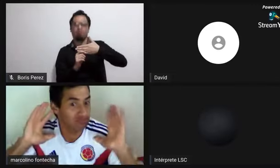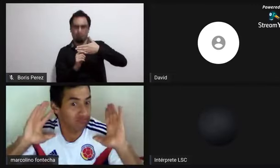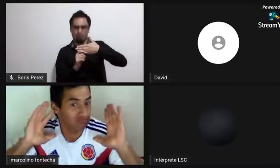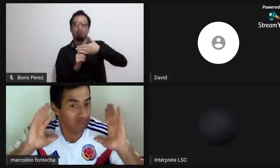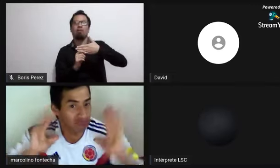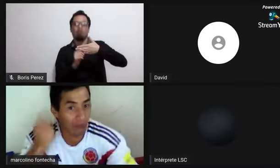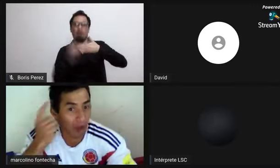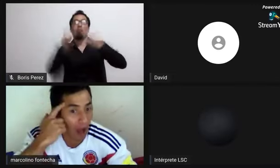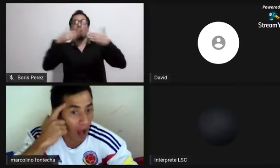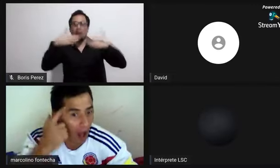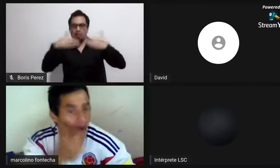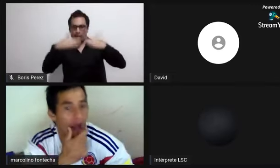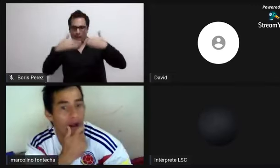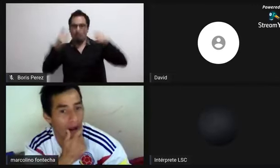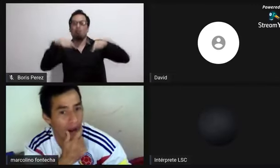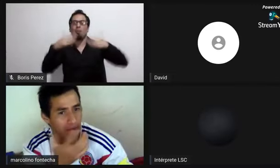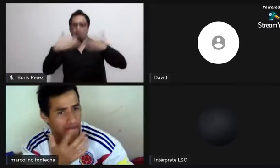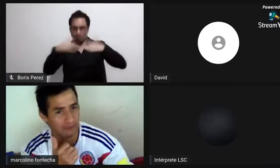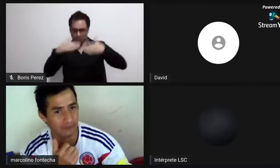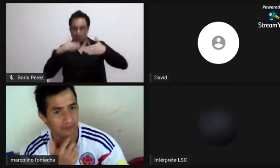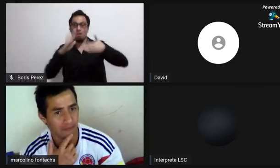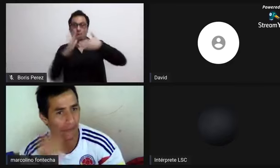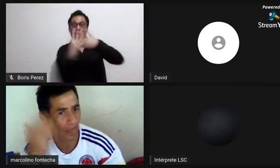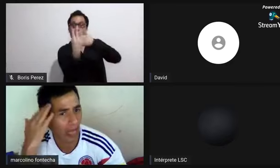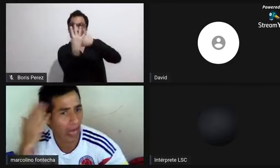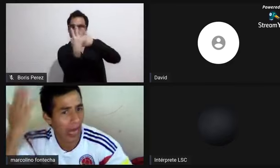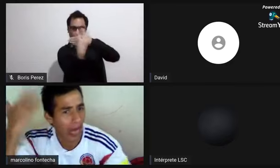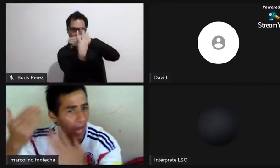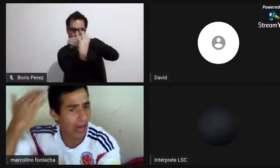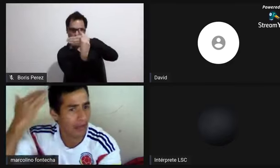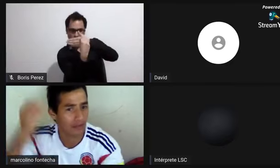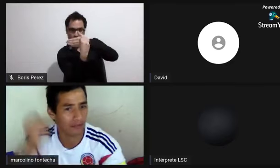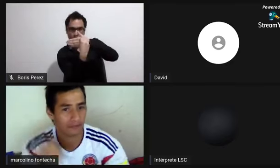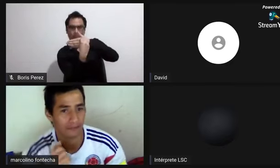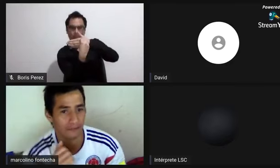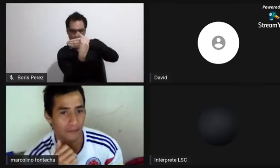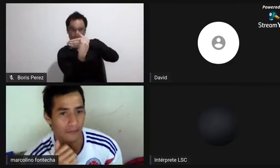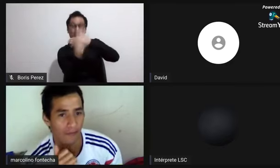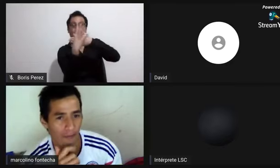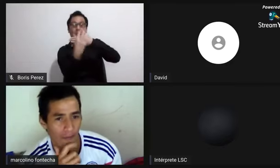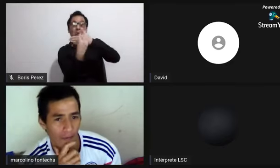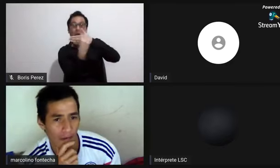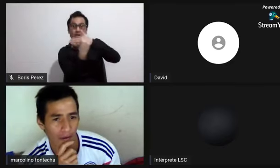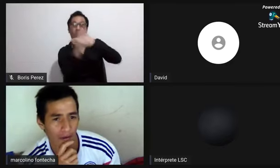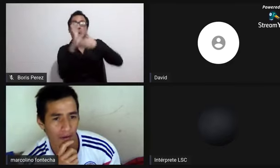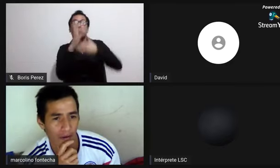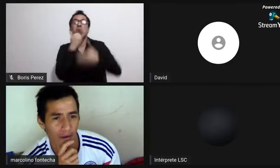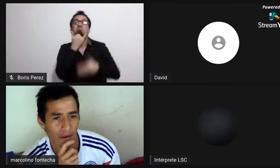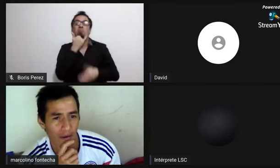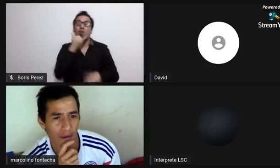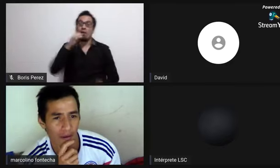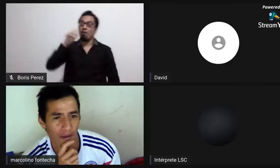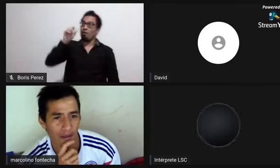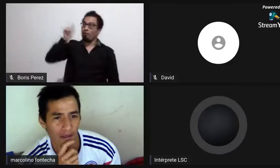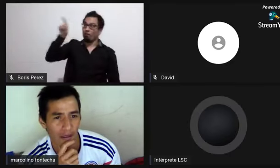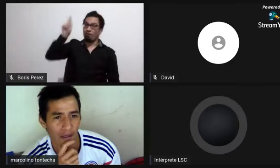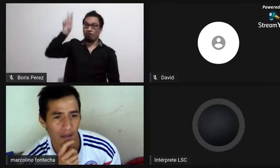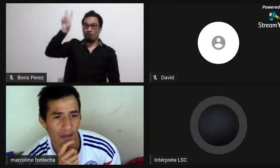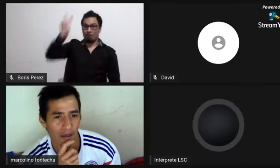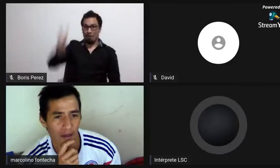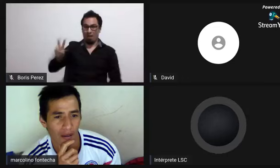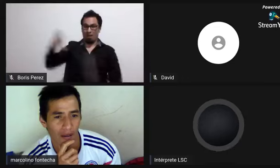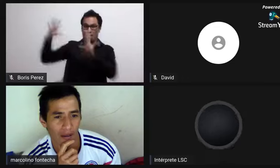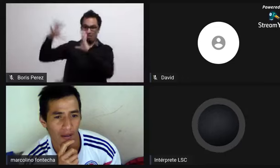Y porque yo siento que éramos todos uno solo, Venezuela, Ecuador, Colombia, todos éramos uno solo. Sí,